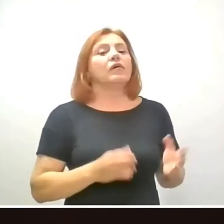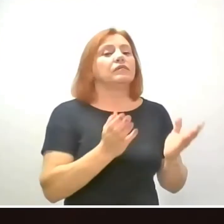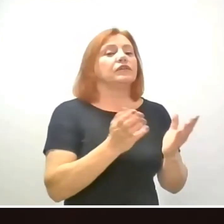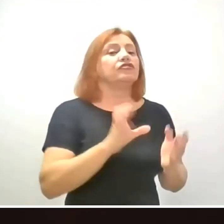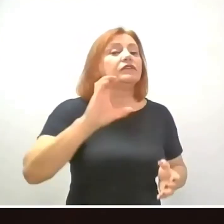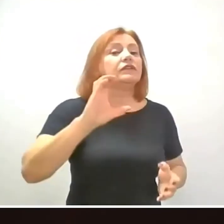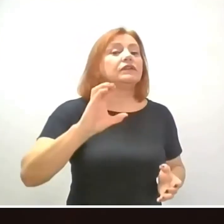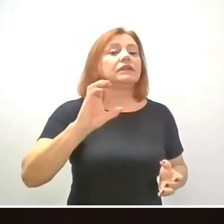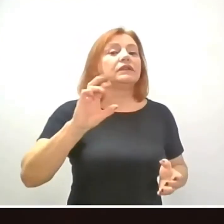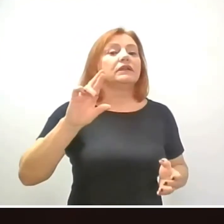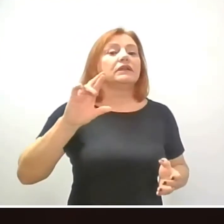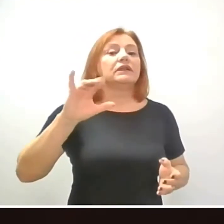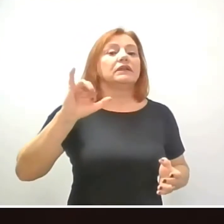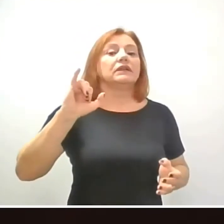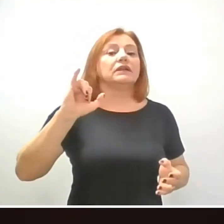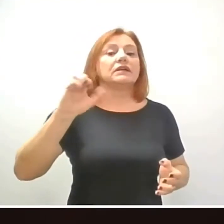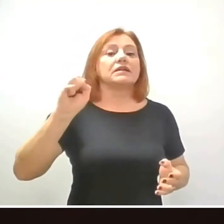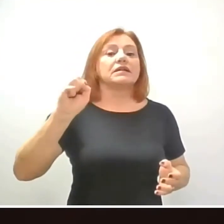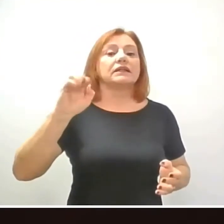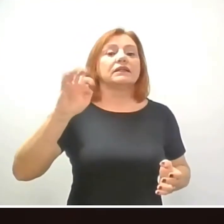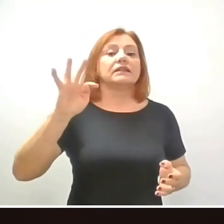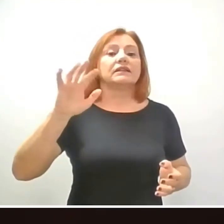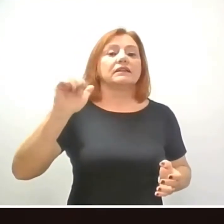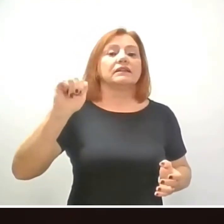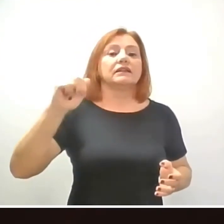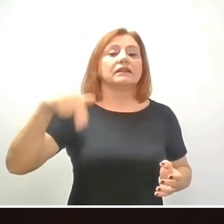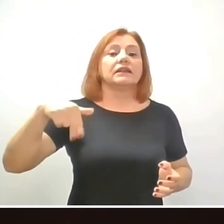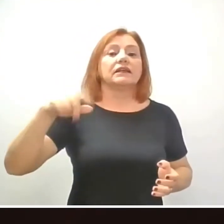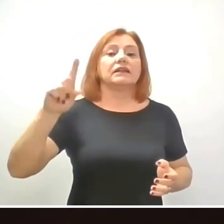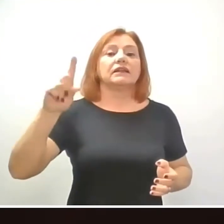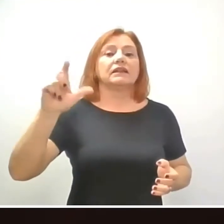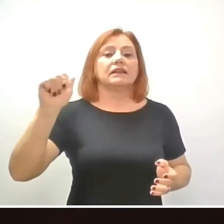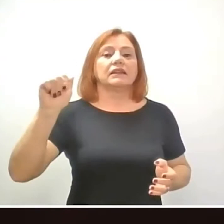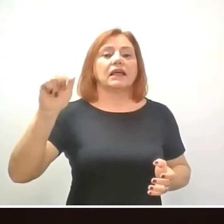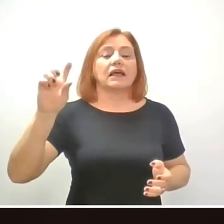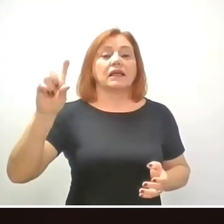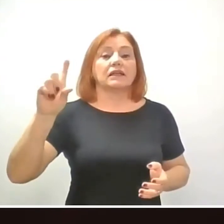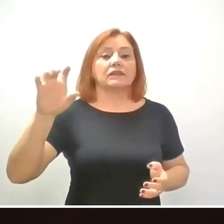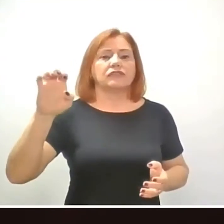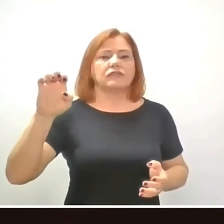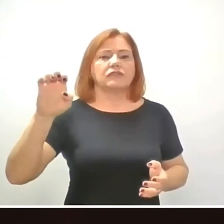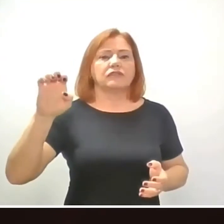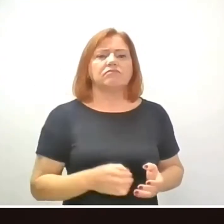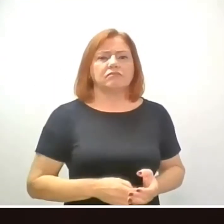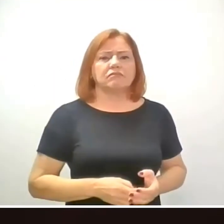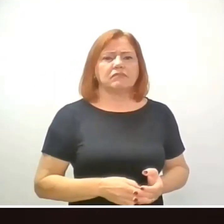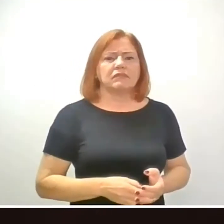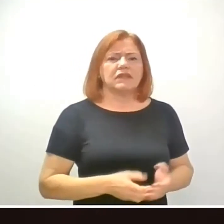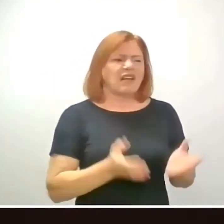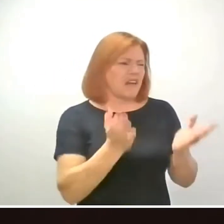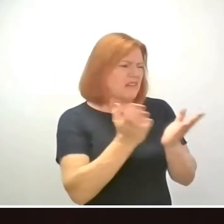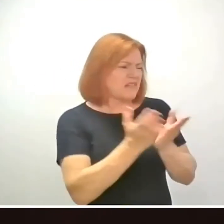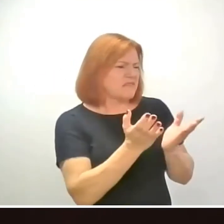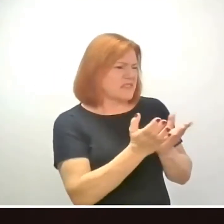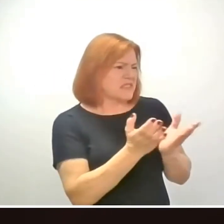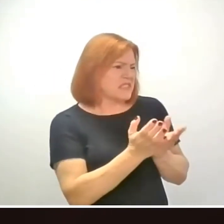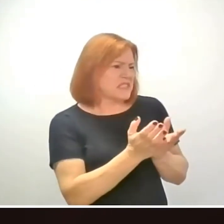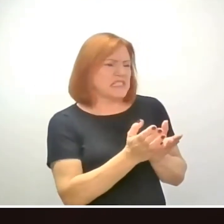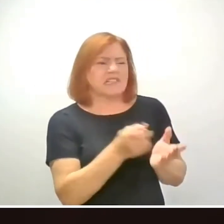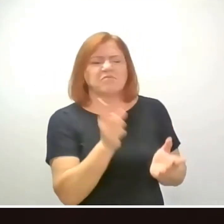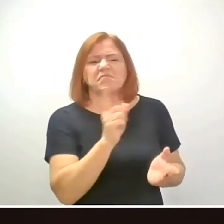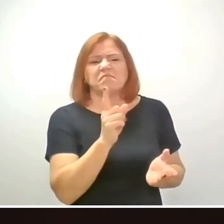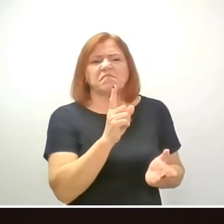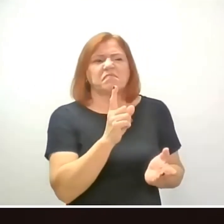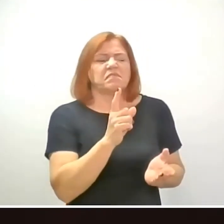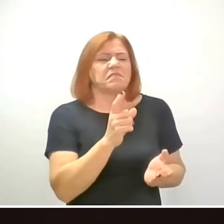da 4ª parábola representa as coisas malignas, né? Aqui, qual é o fermento? Vamos dar uma olhada.